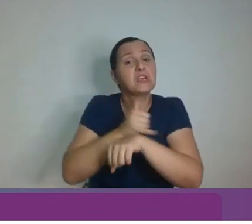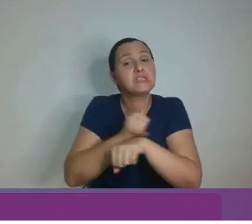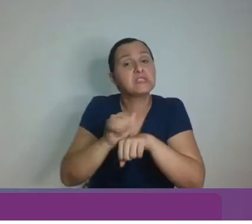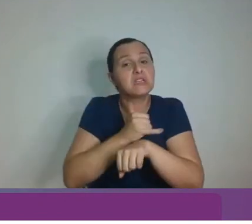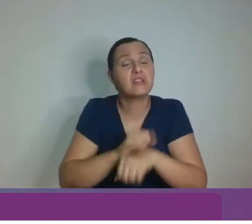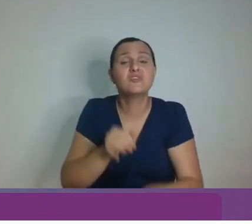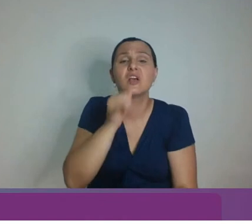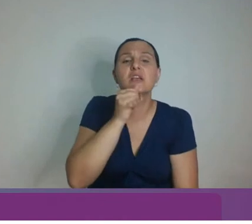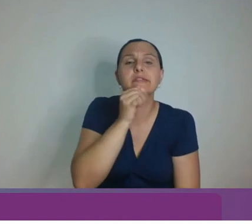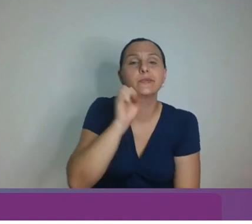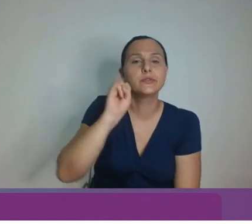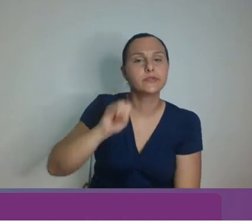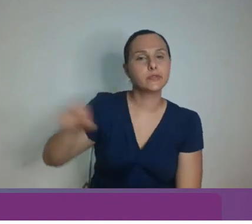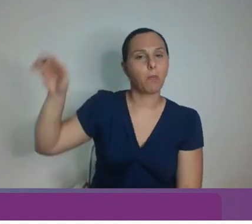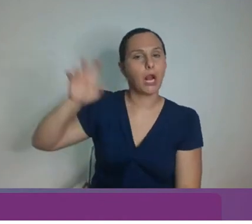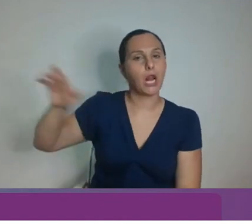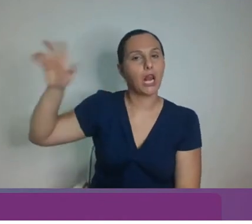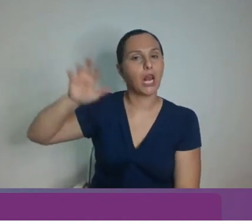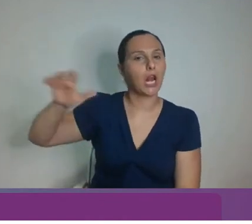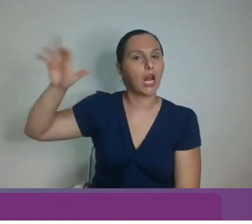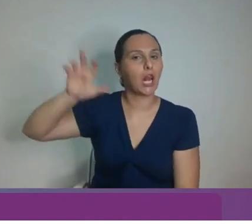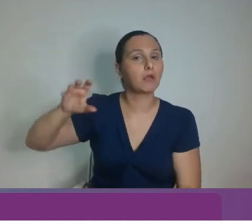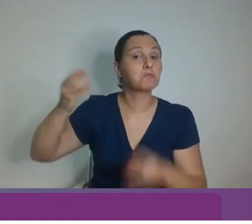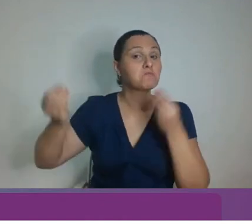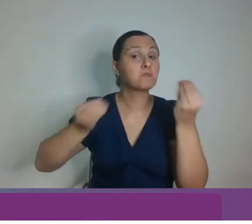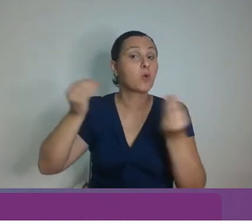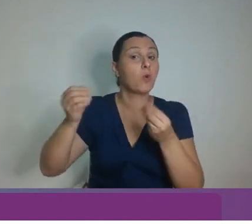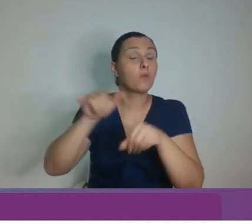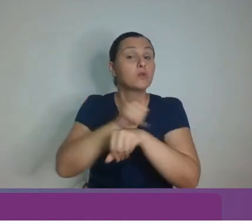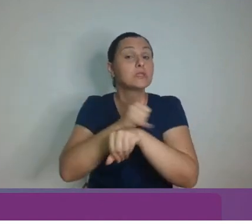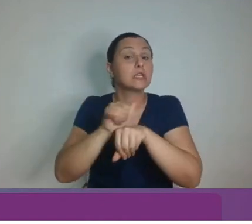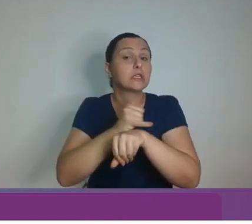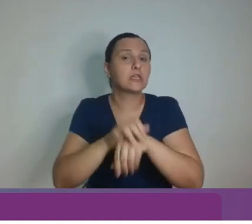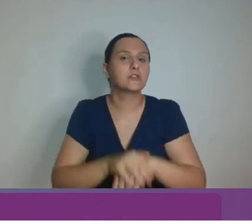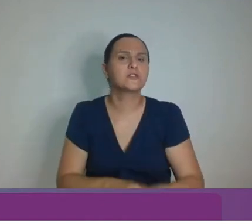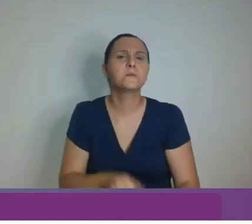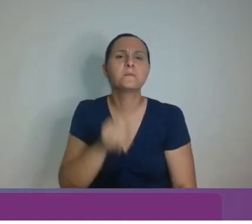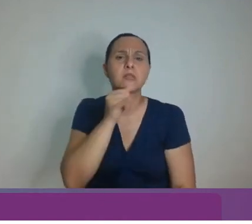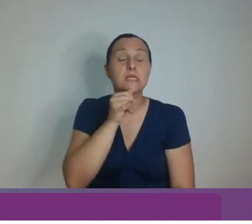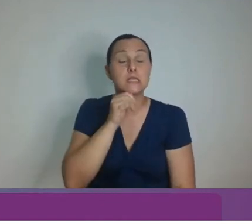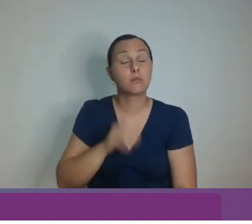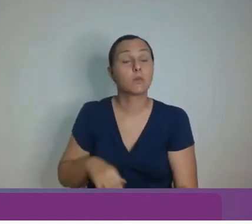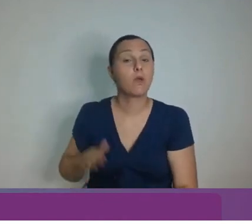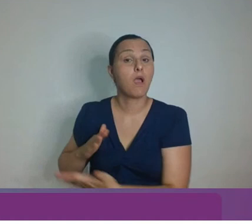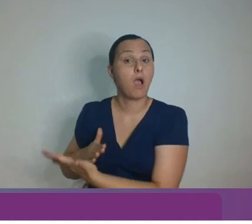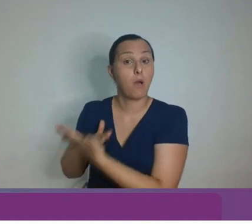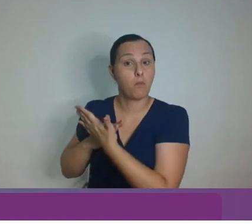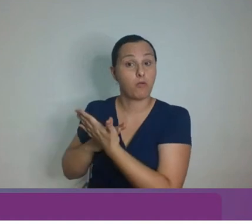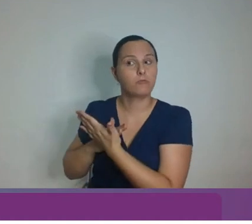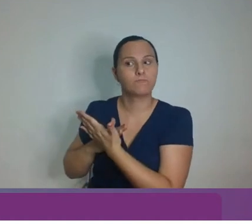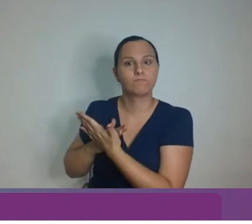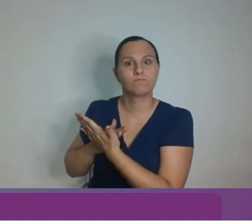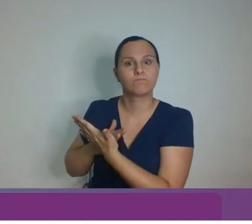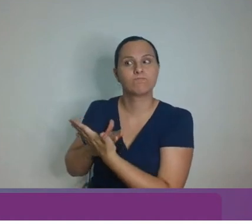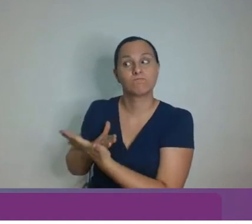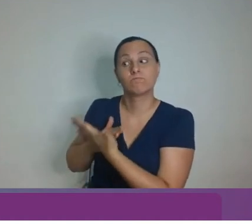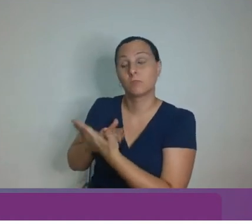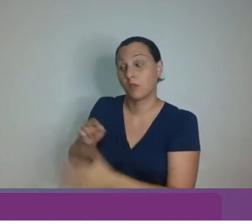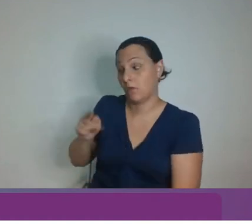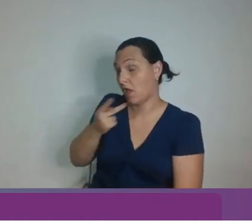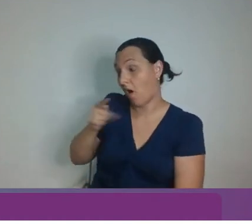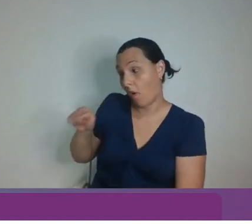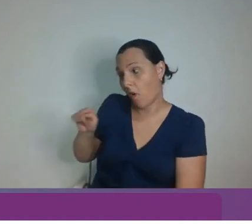a estratégia que eu posso ter? Meu colega de apoio, aqui. Todas as soletrações você pega e me